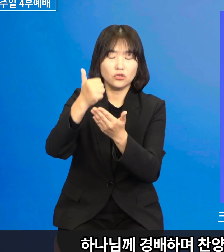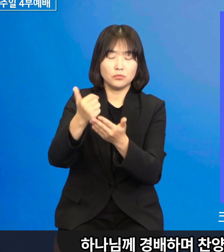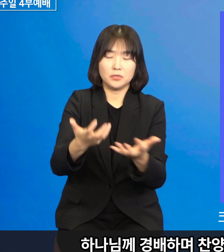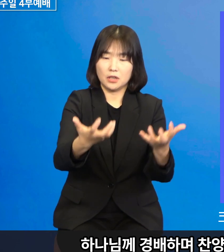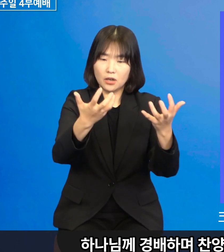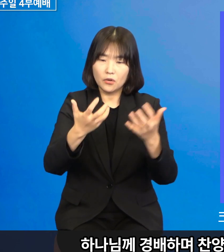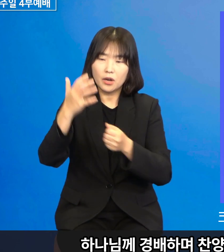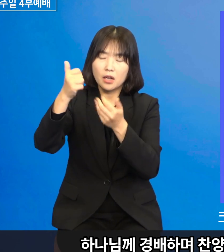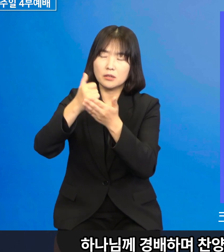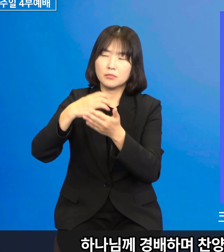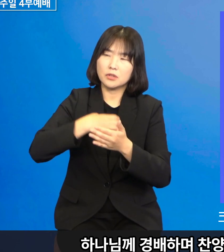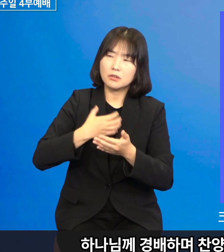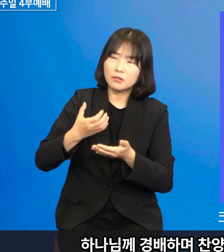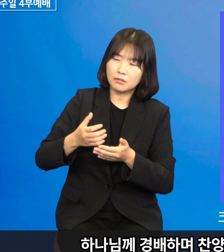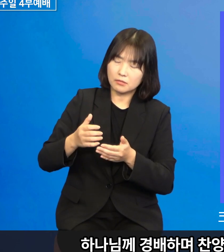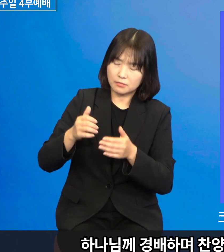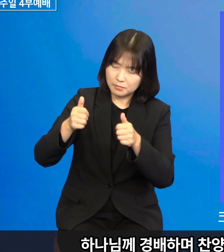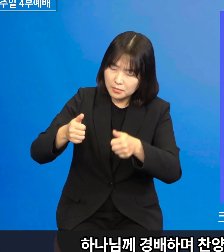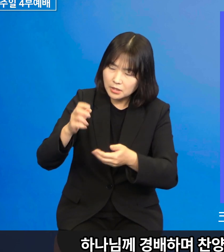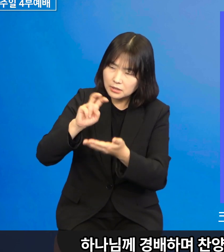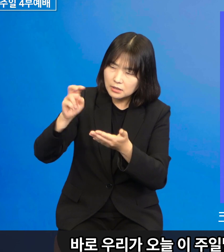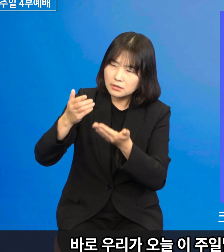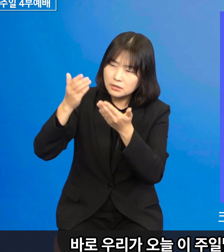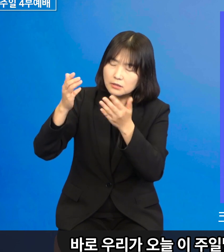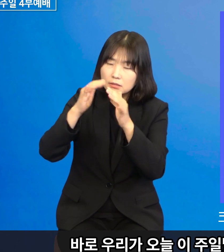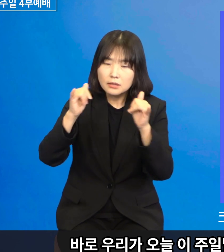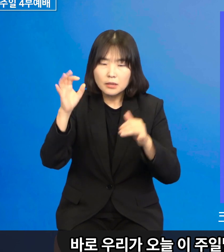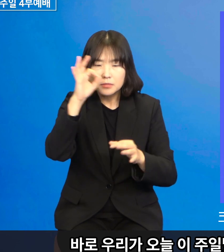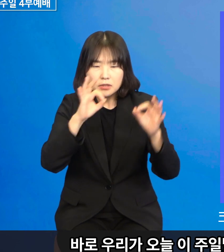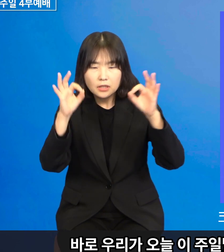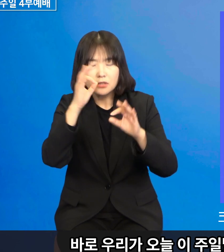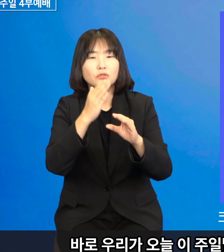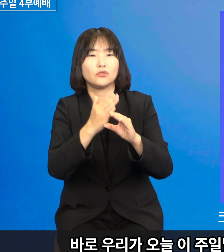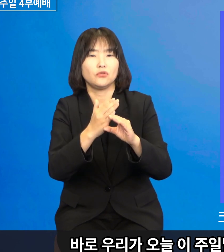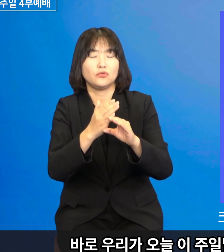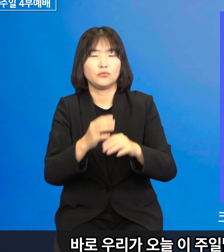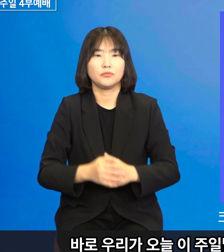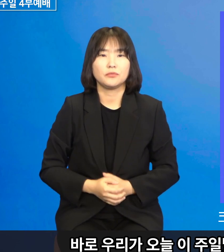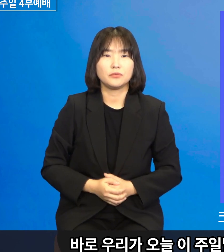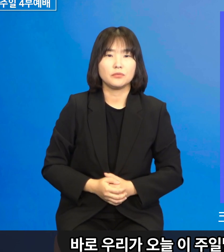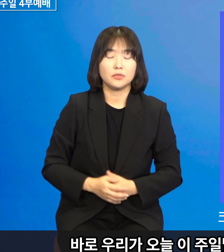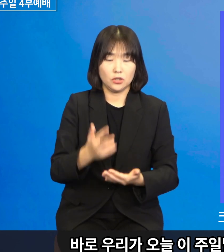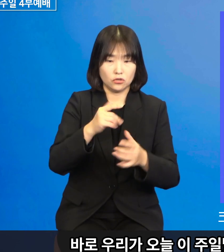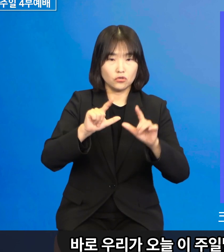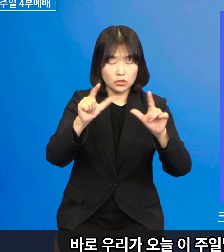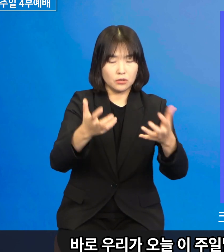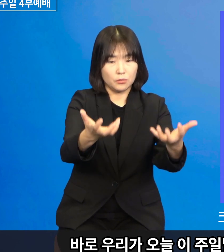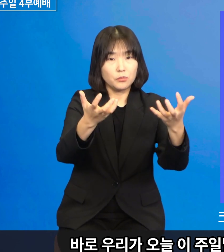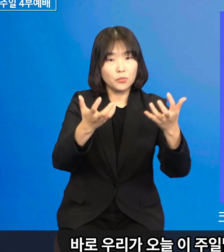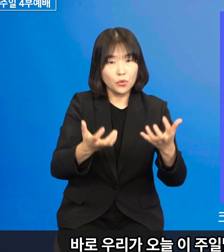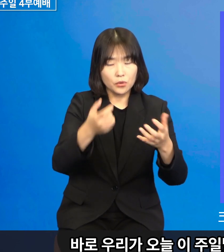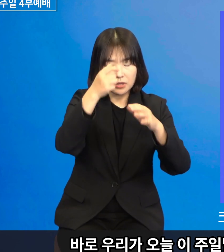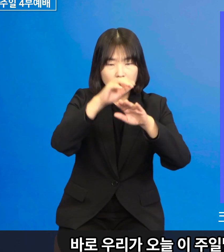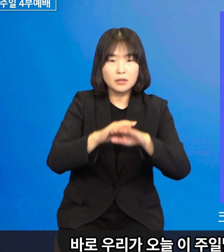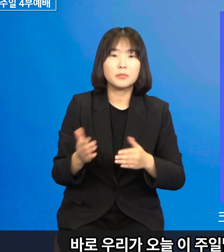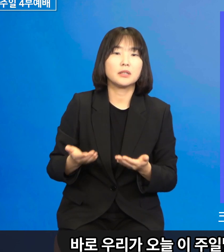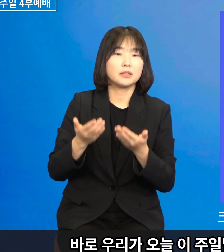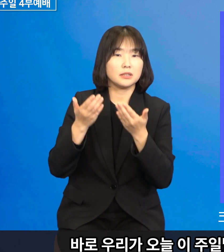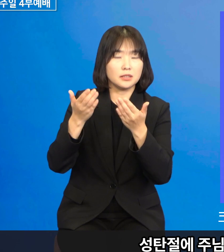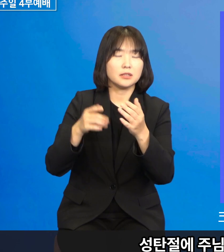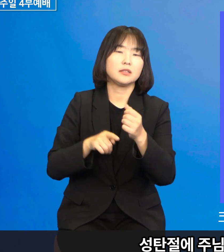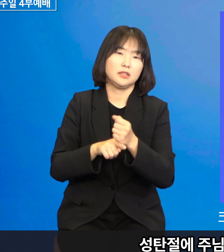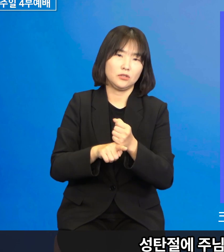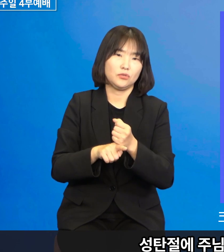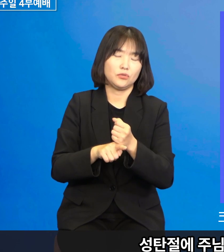경배하며 찬양하는 이들을 찾고 계십니다. 바로 우리가 오늘 이 주일날 모여서 예배하는